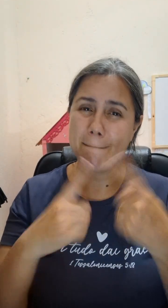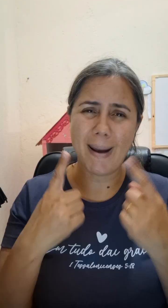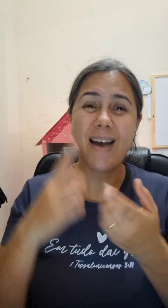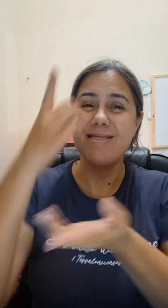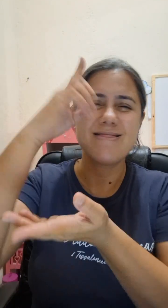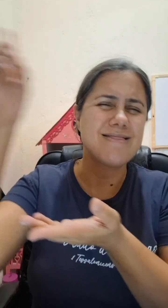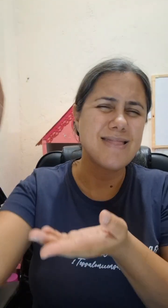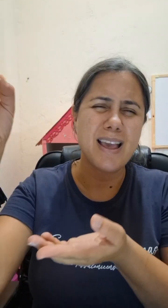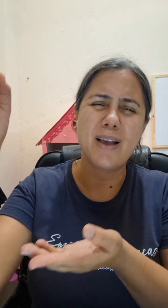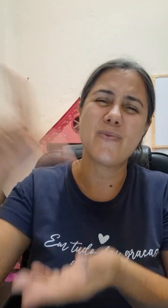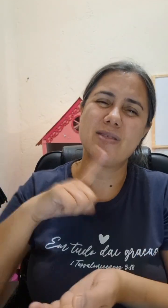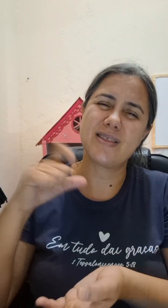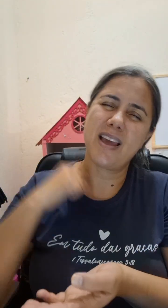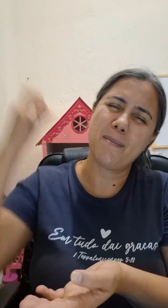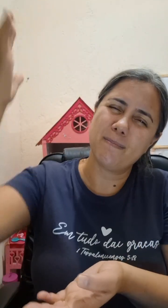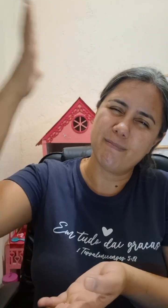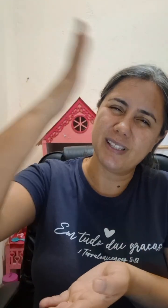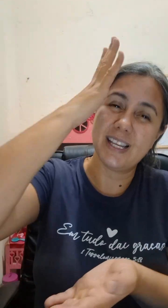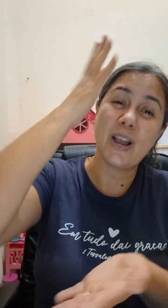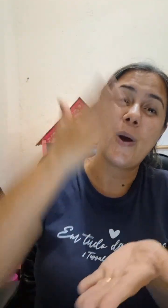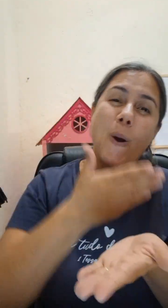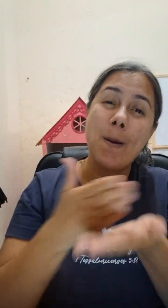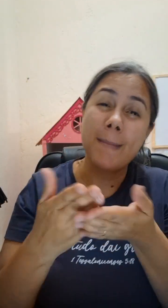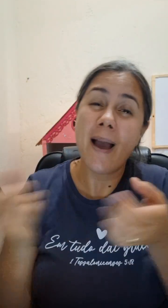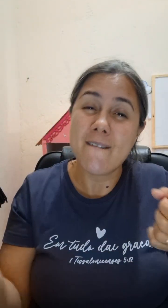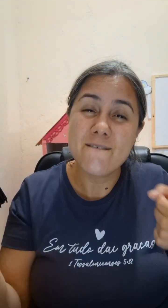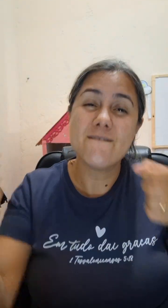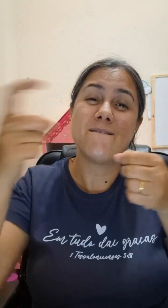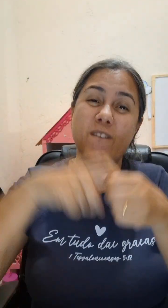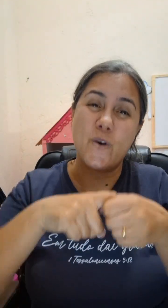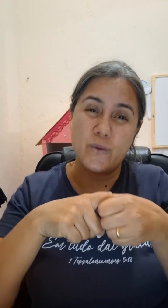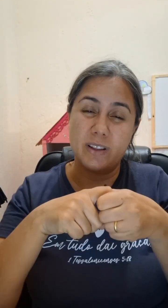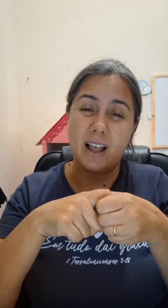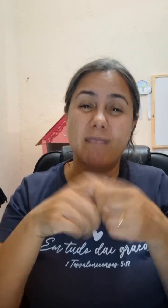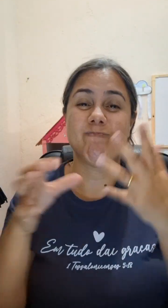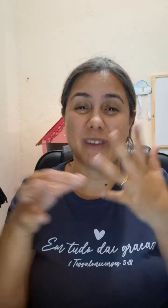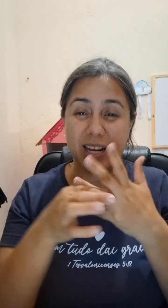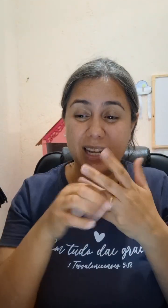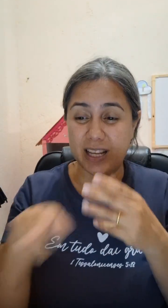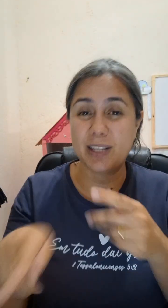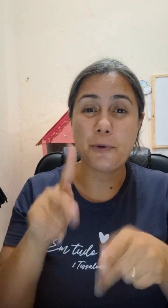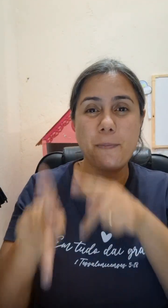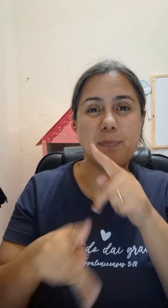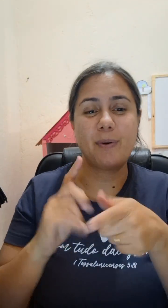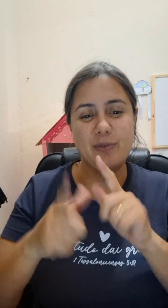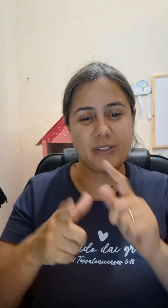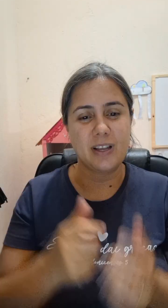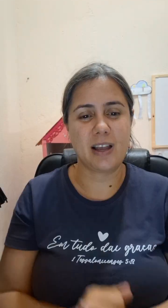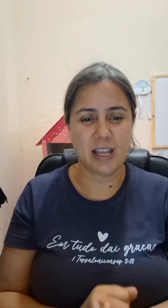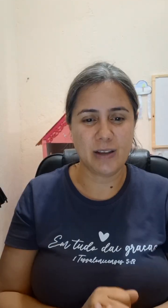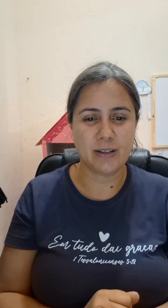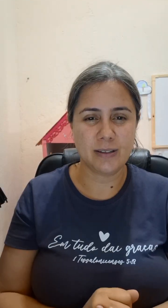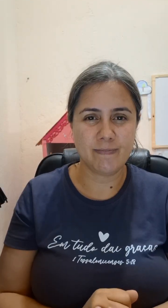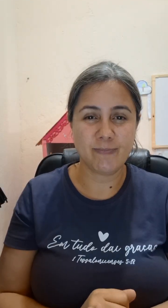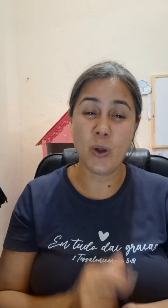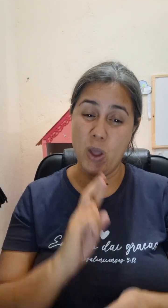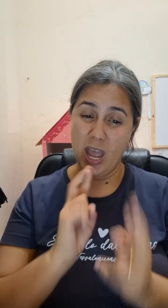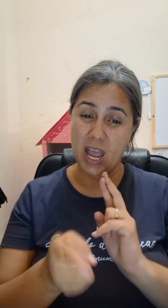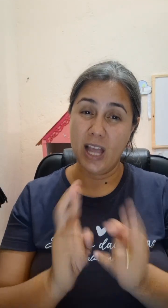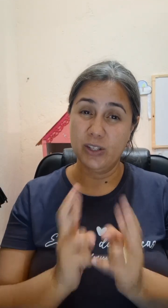adoraram, né, cometeu idolatria com bezerro de ouro, mas Deus teve misericórdia, teve graça e restaurou o